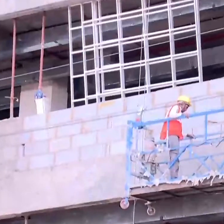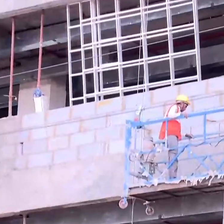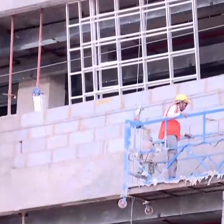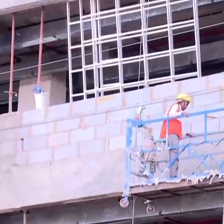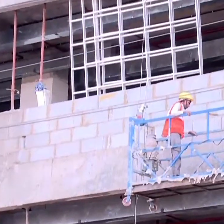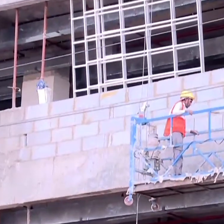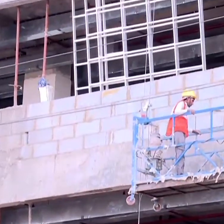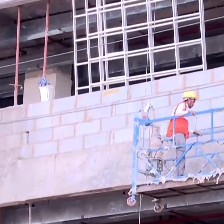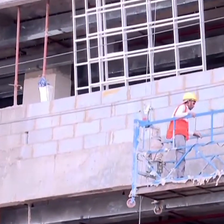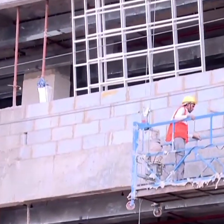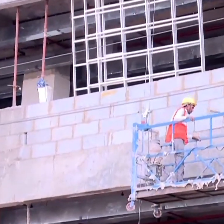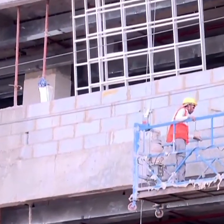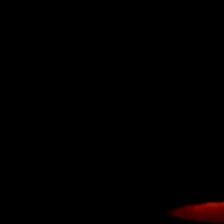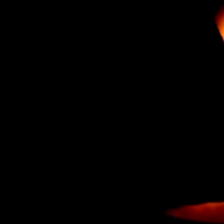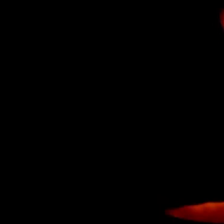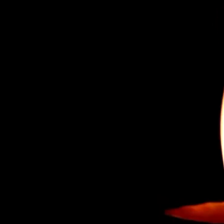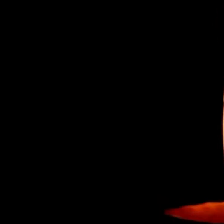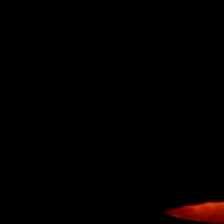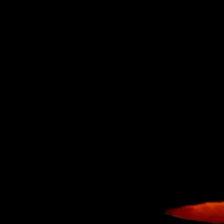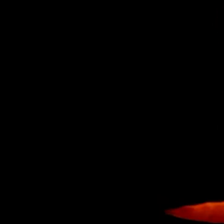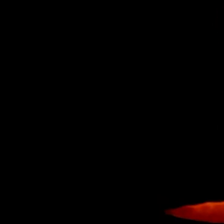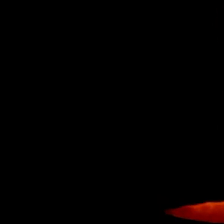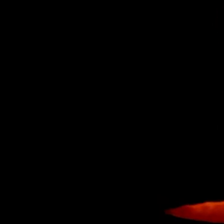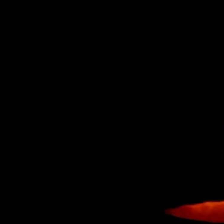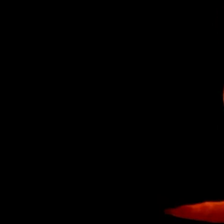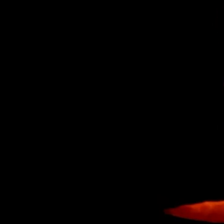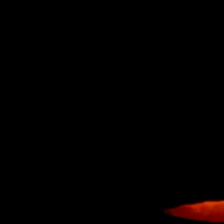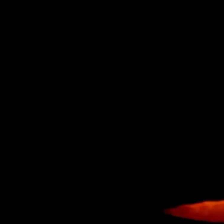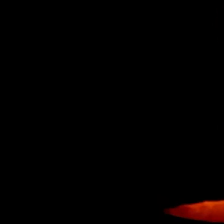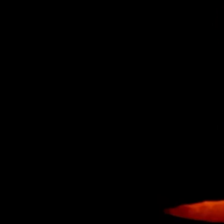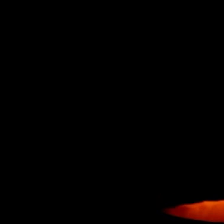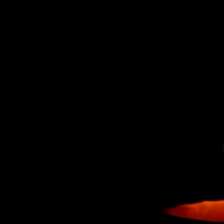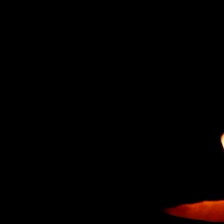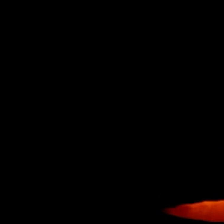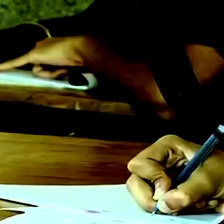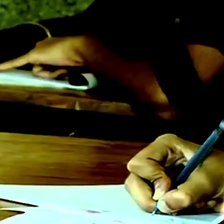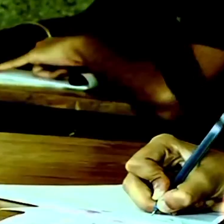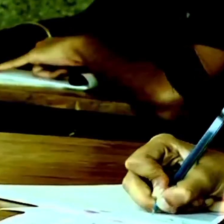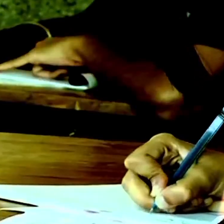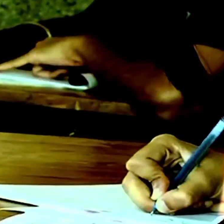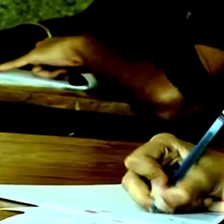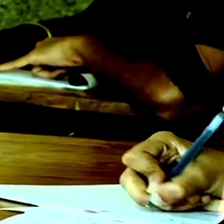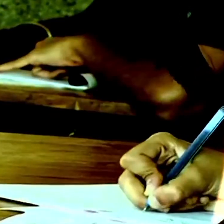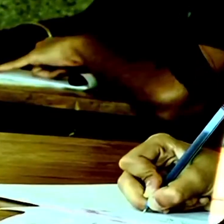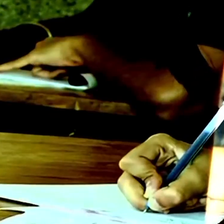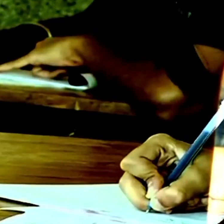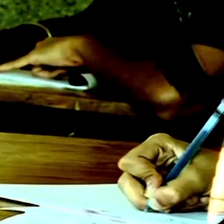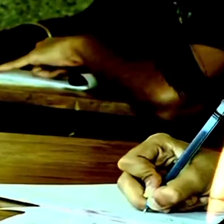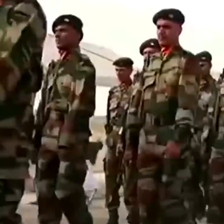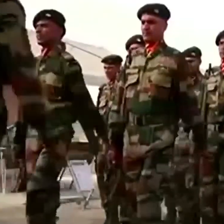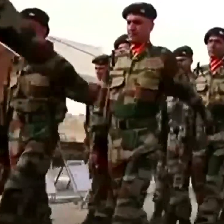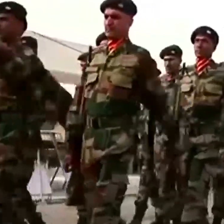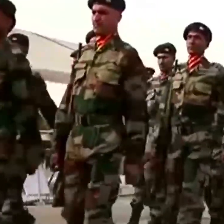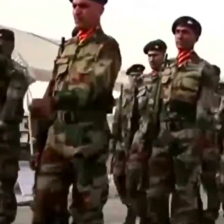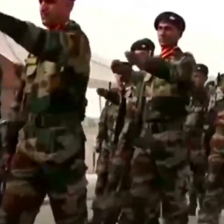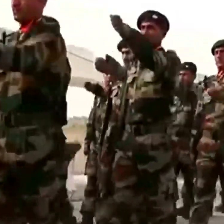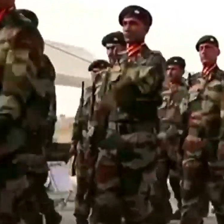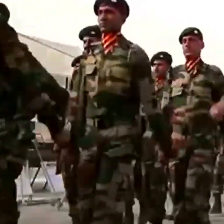सुने, हम अपना दीपक स्वयं बने, हम अपना